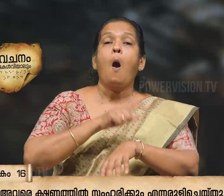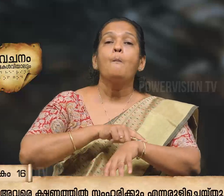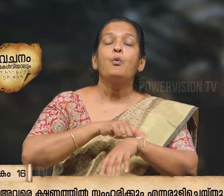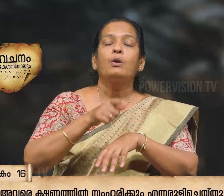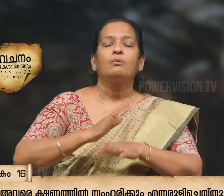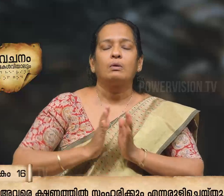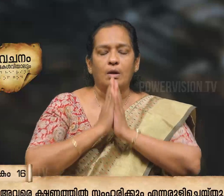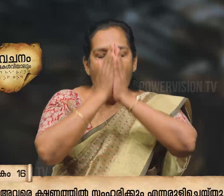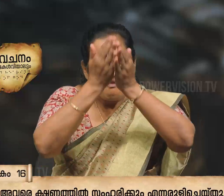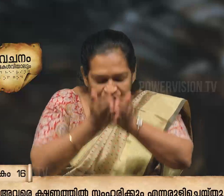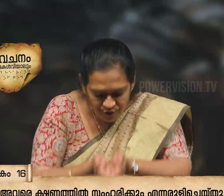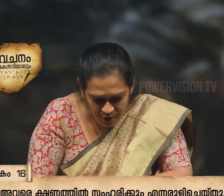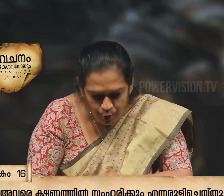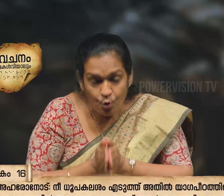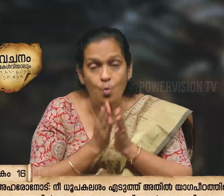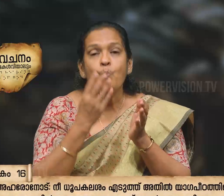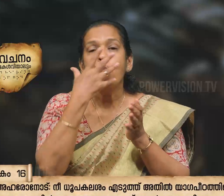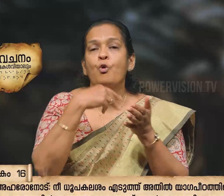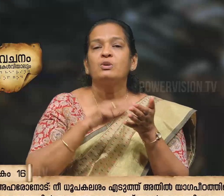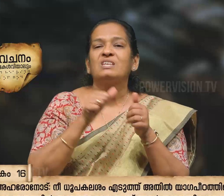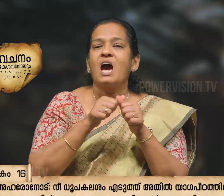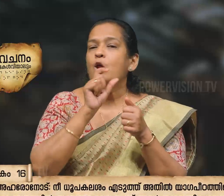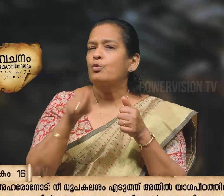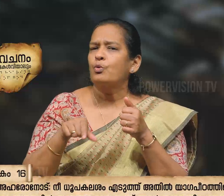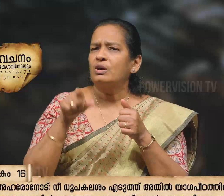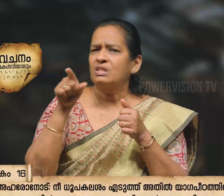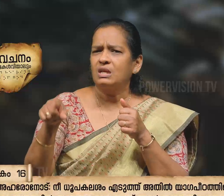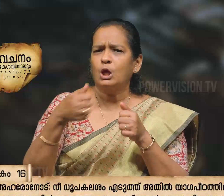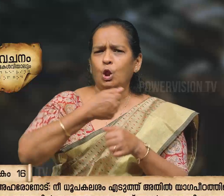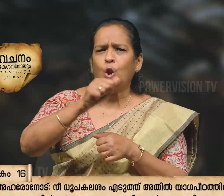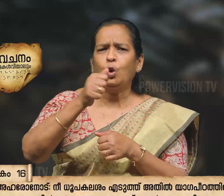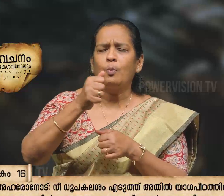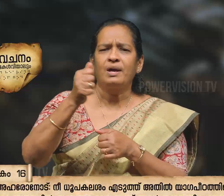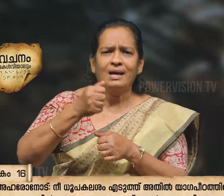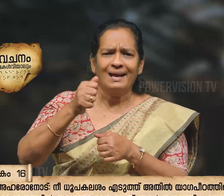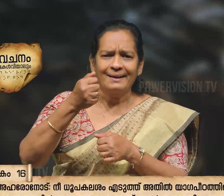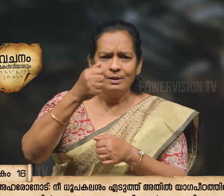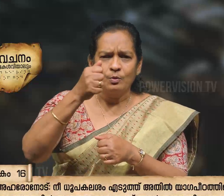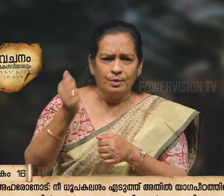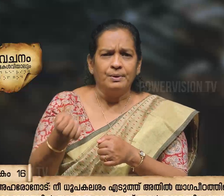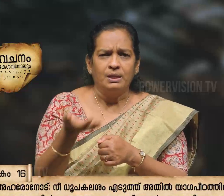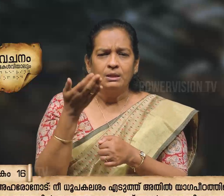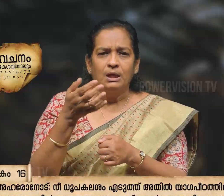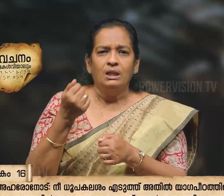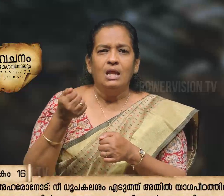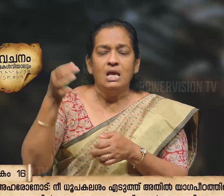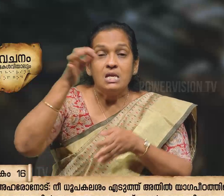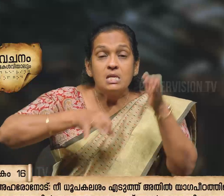അവർ കവിണ്ണു വീണു. മോശ അഹരോനോട്, നീ ധൂപകലശമെടുത്ത് അതിൽ